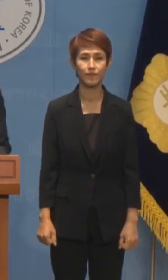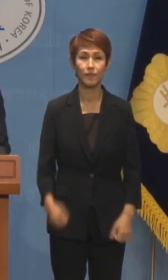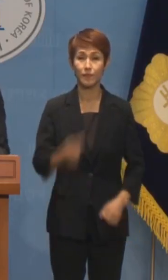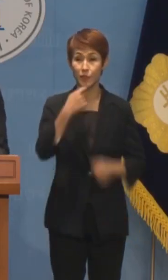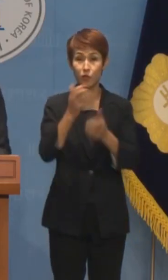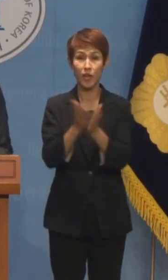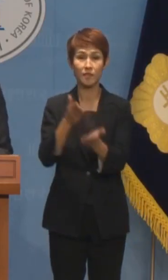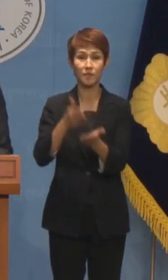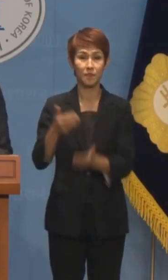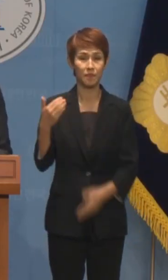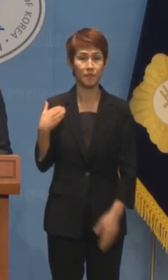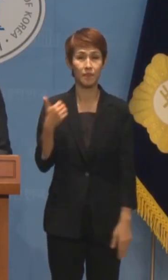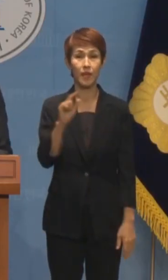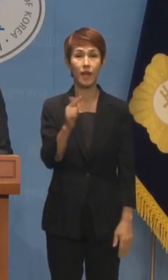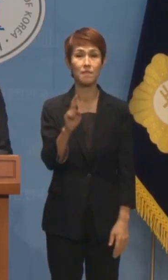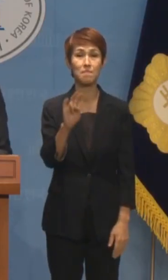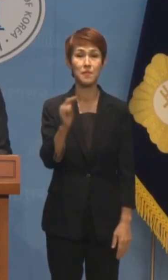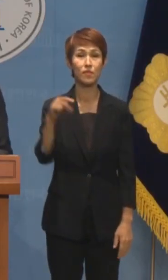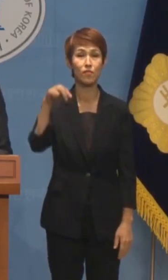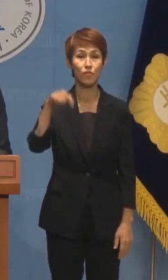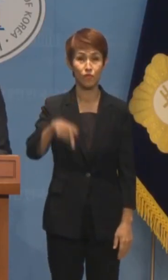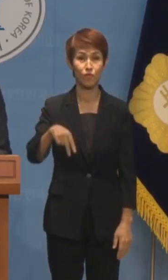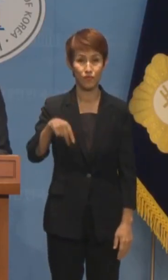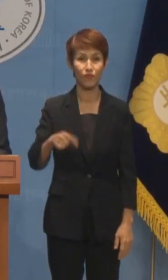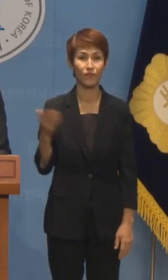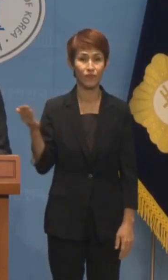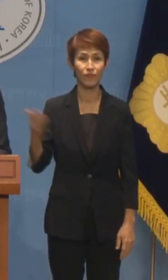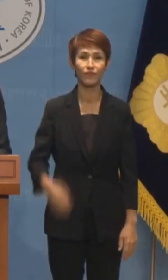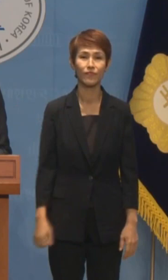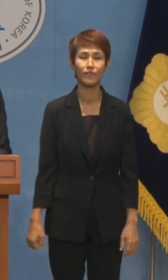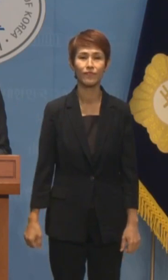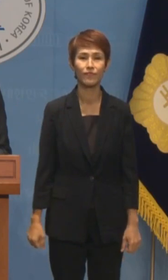더불어민주당 대변인 한민수입니다. 논평을 발표하겠습니다.